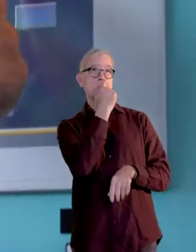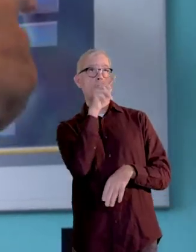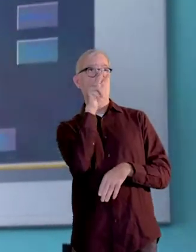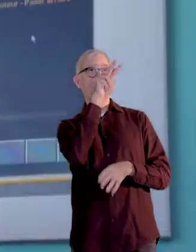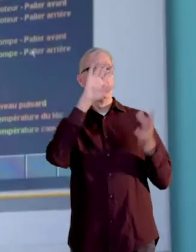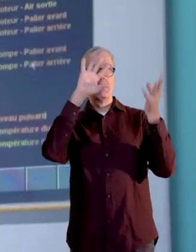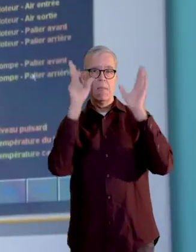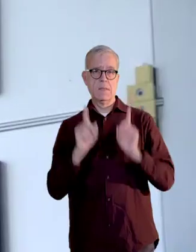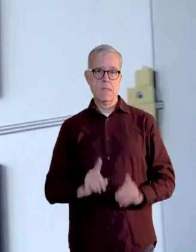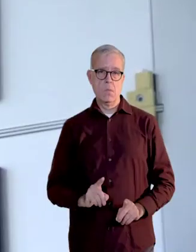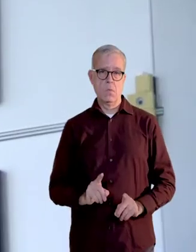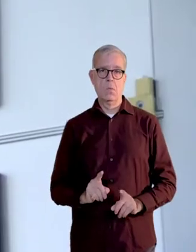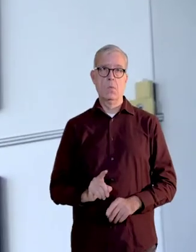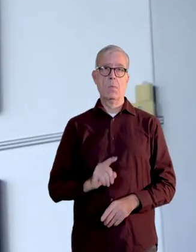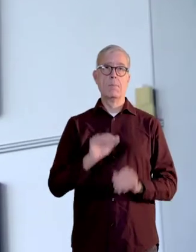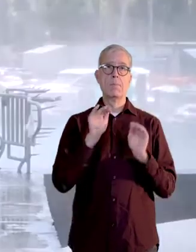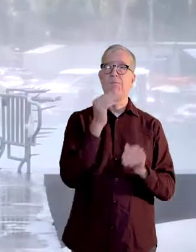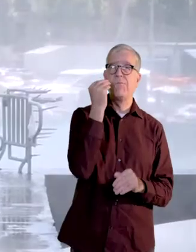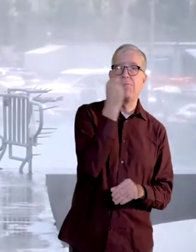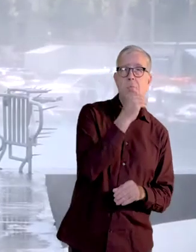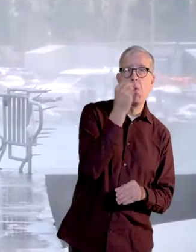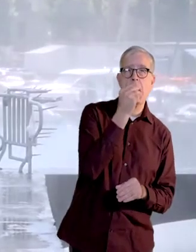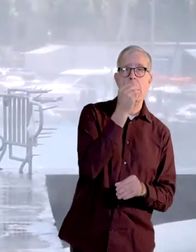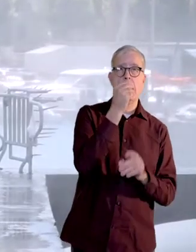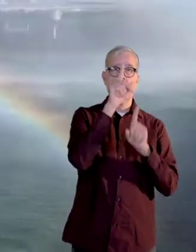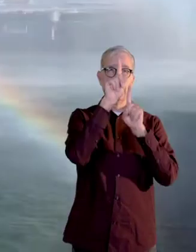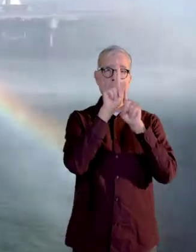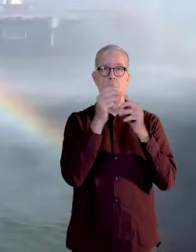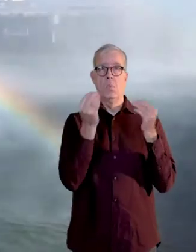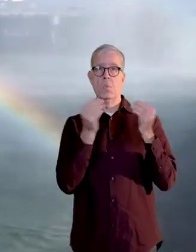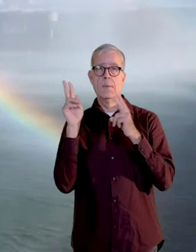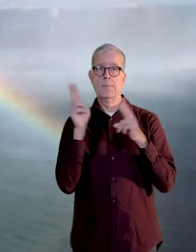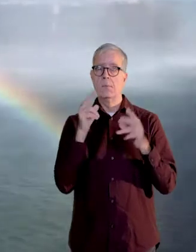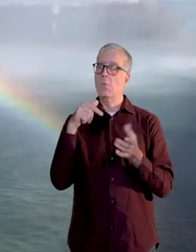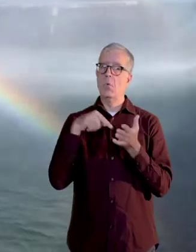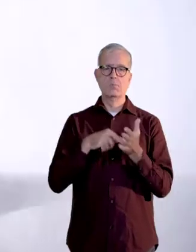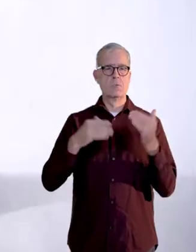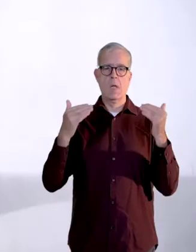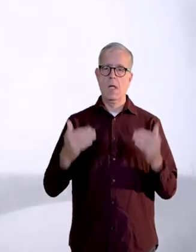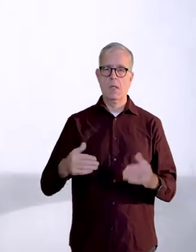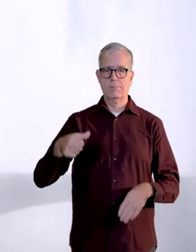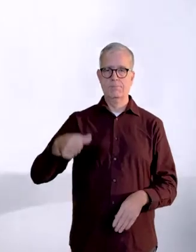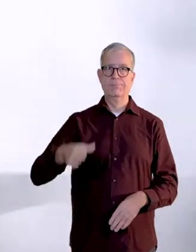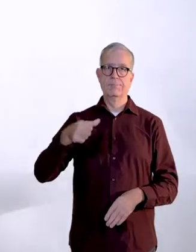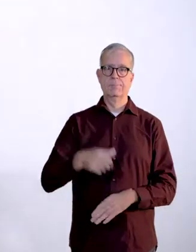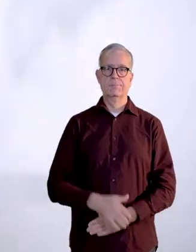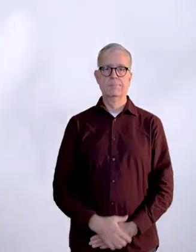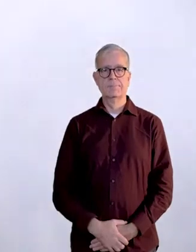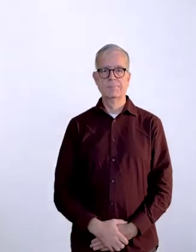Le jet d'eau est très sensible. Une température autour de 0 degré, un vent un peu turbulent et il faut stopper la projection.